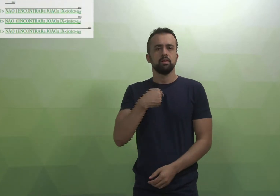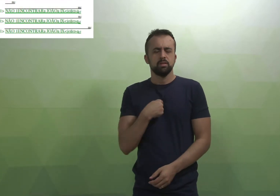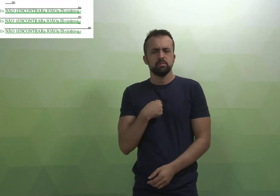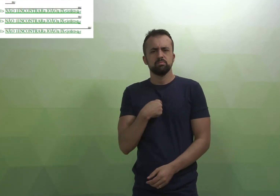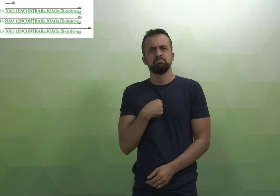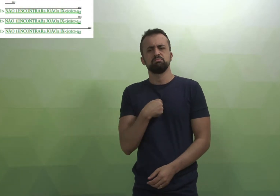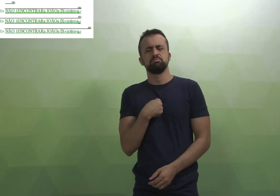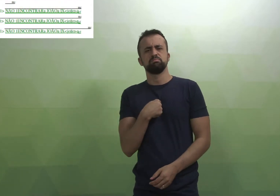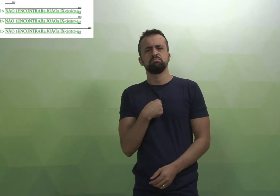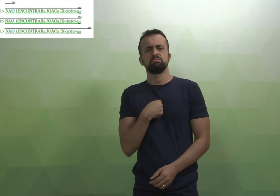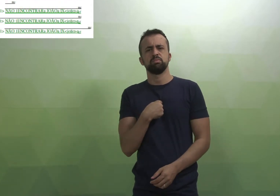Eu